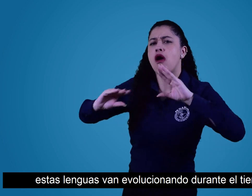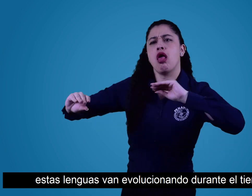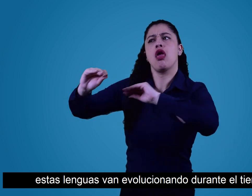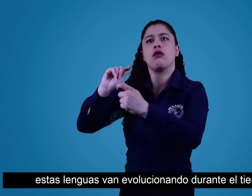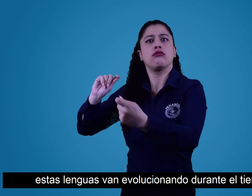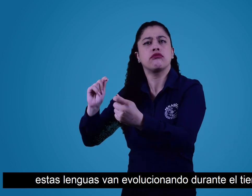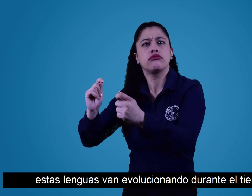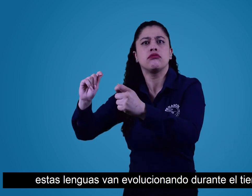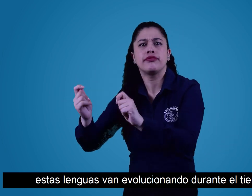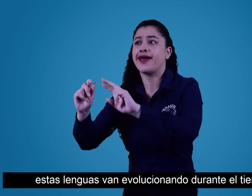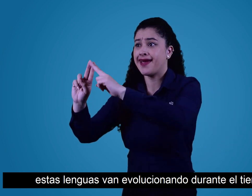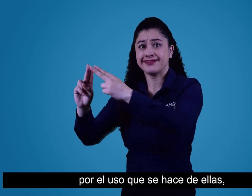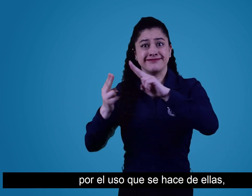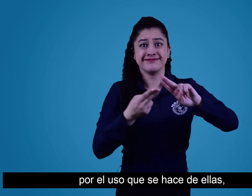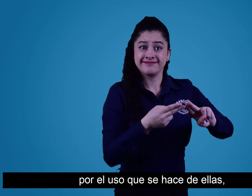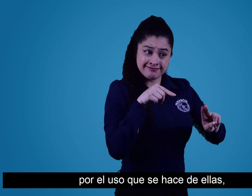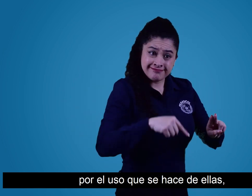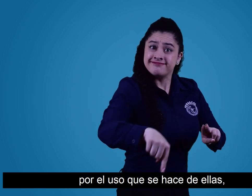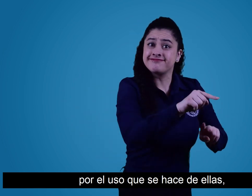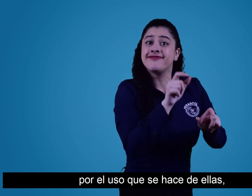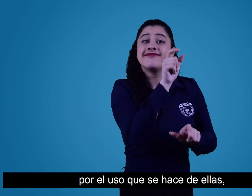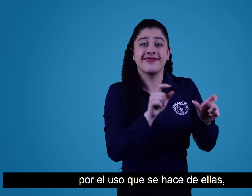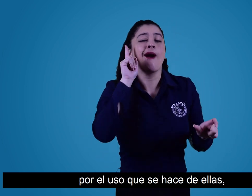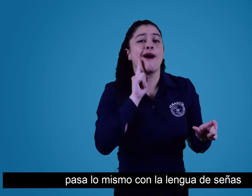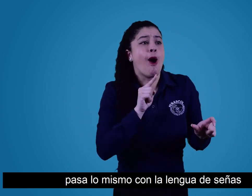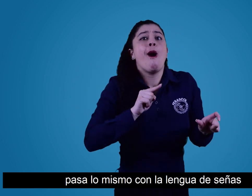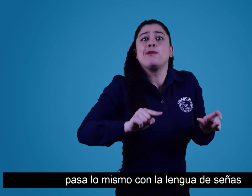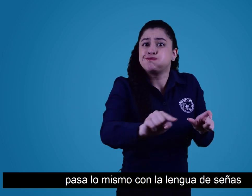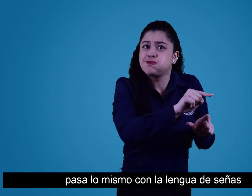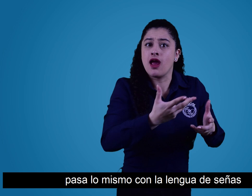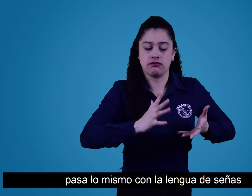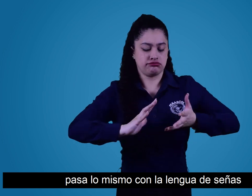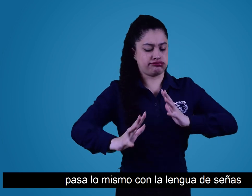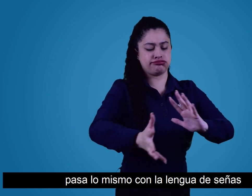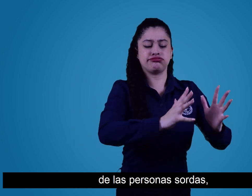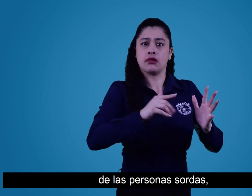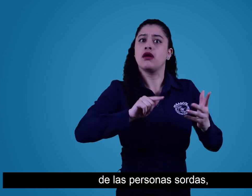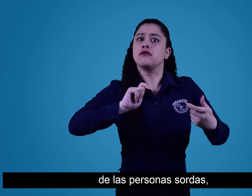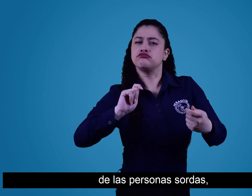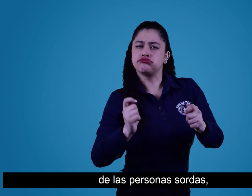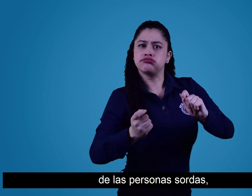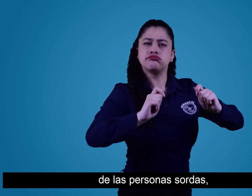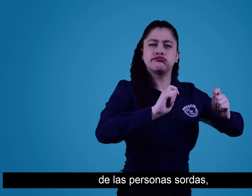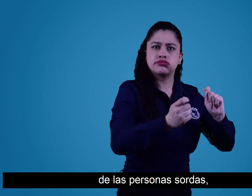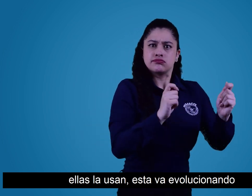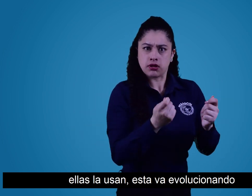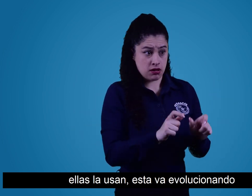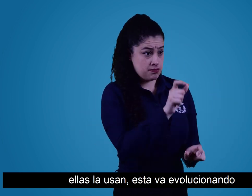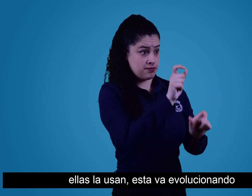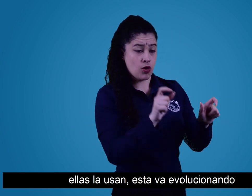evolucionando durante el tiempo por el uso que se hace de ellas. Pasa lo mismo con las lenguas de señas de las personas sordas. Ellas la